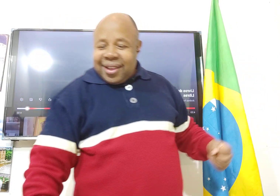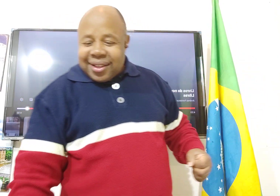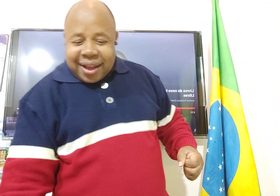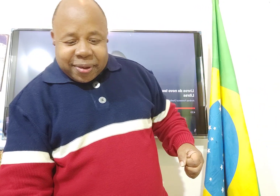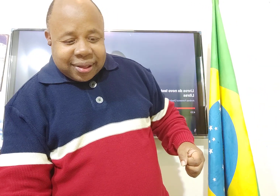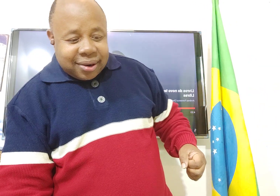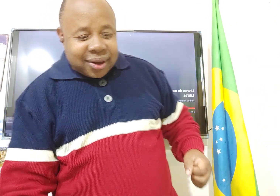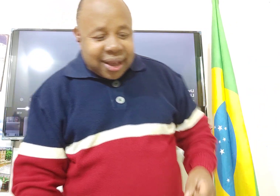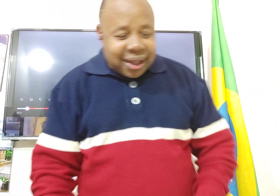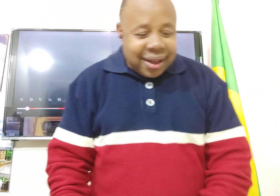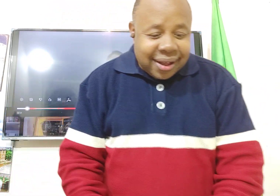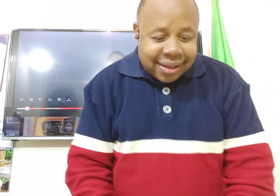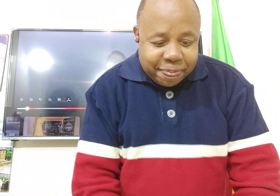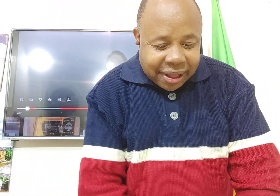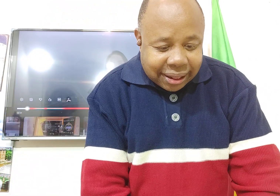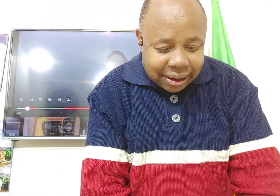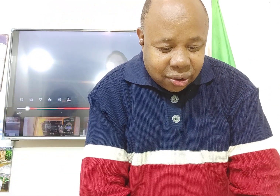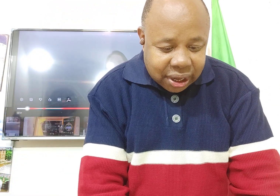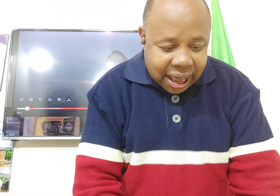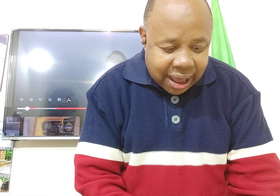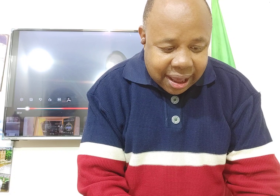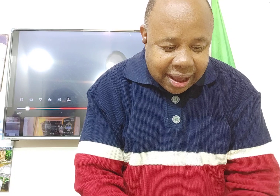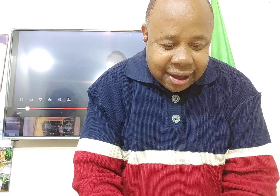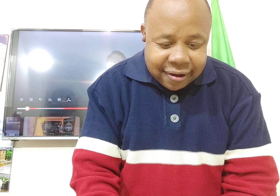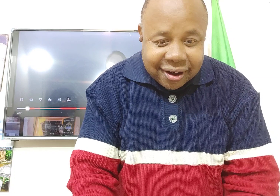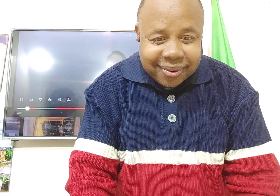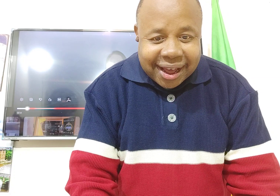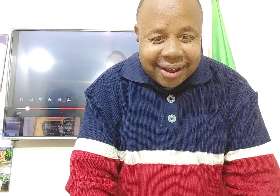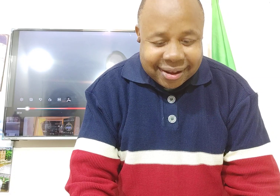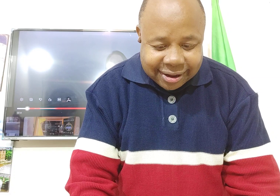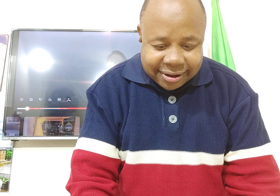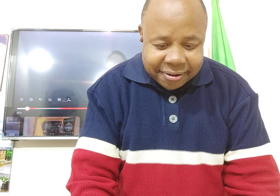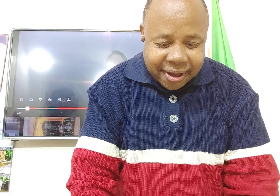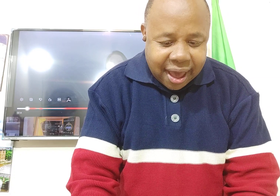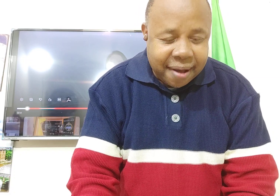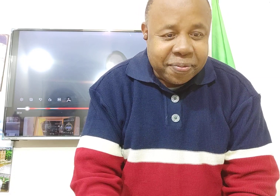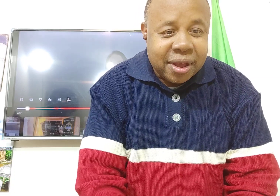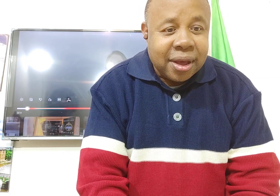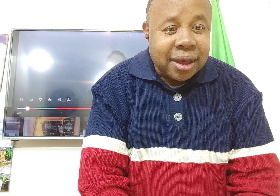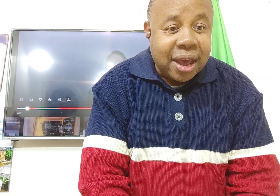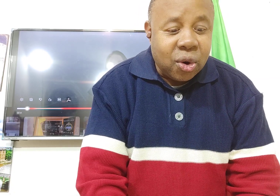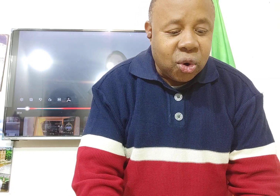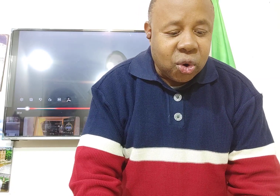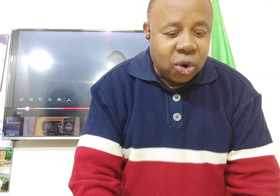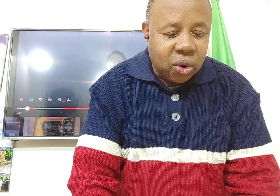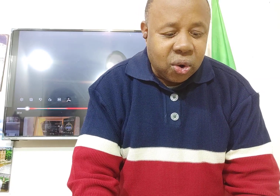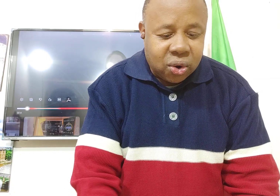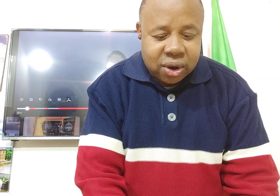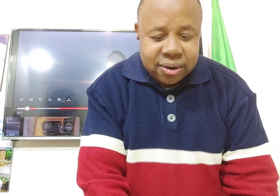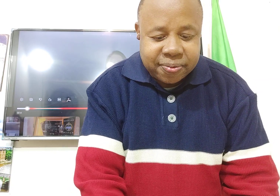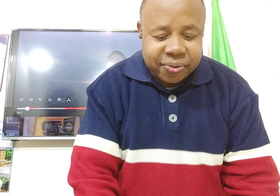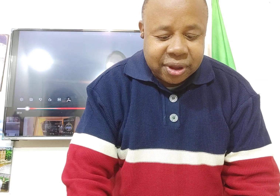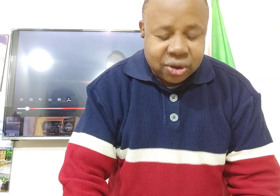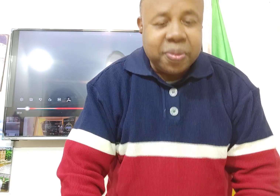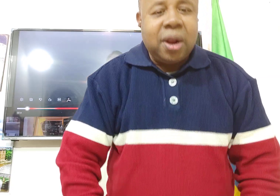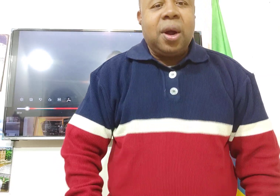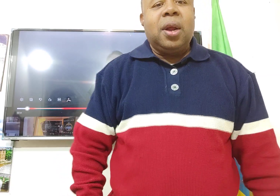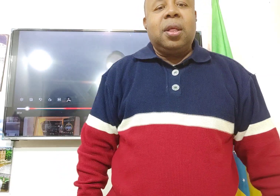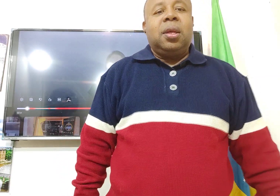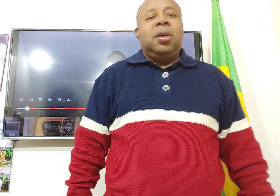Tá pensando o quê? Tá pensando o quê? Vamos lá? Quem orou, orou. Tô melhor, graças a